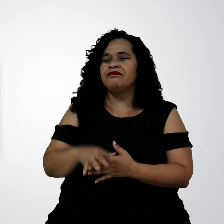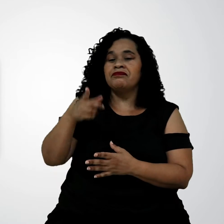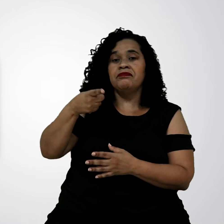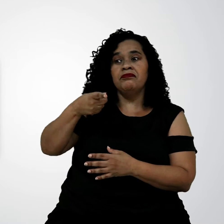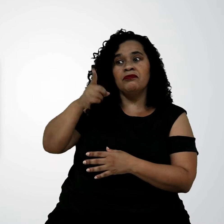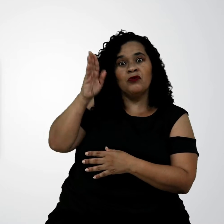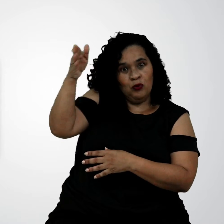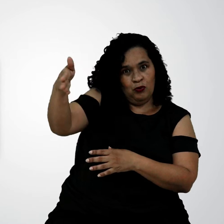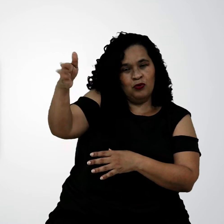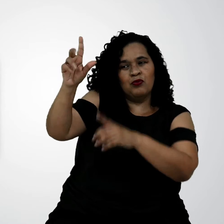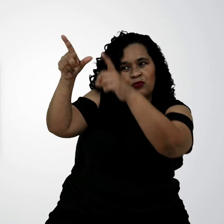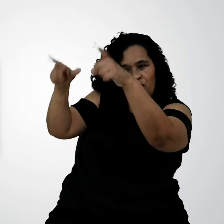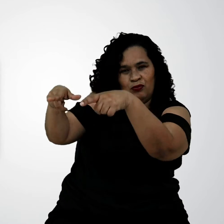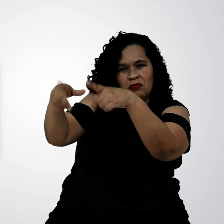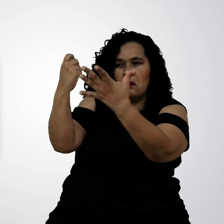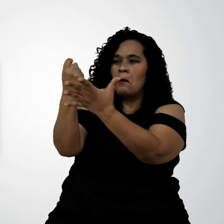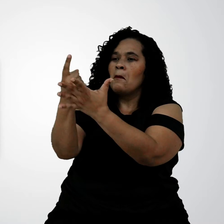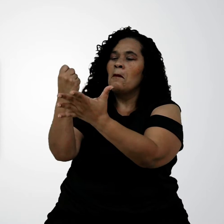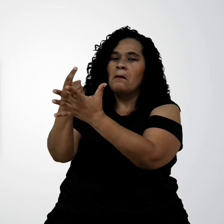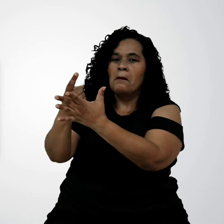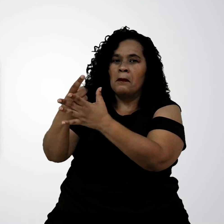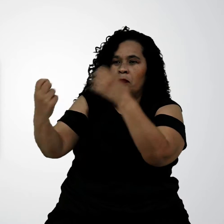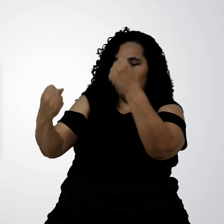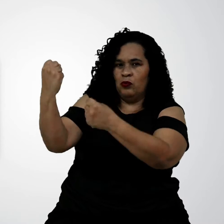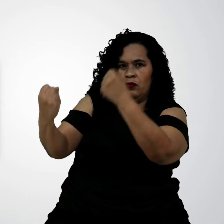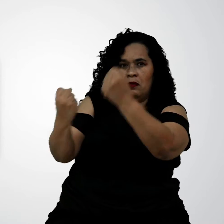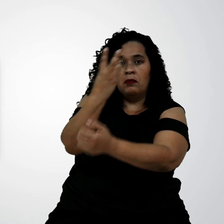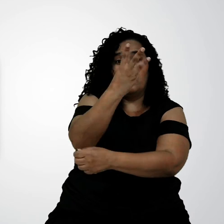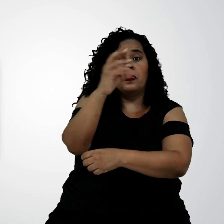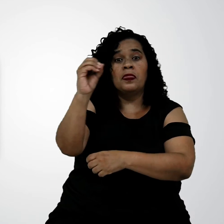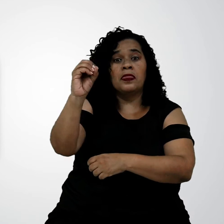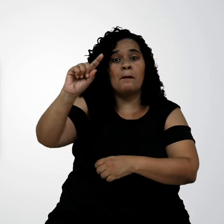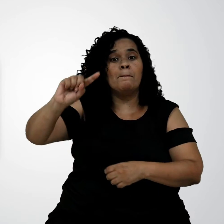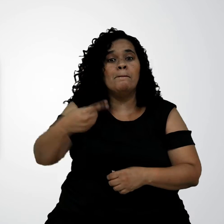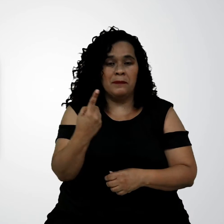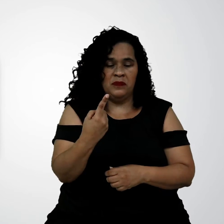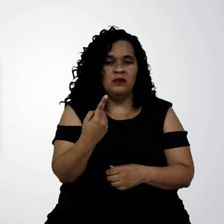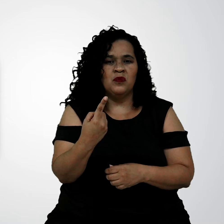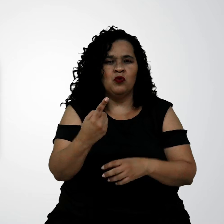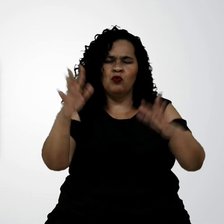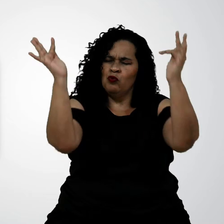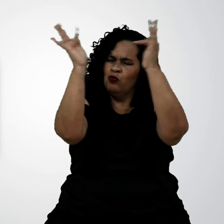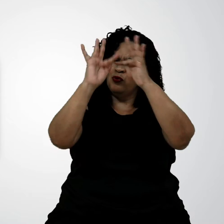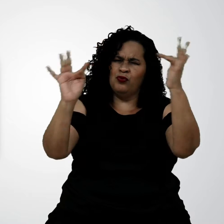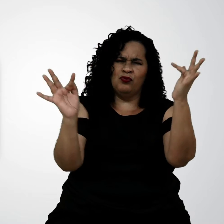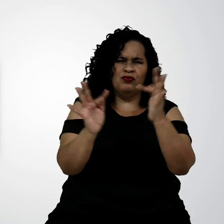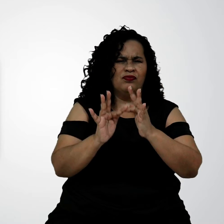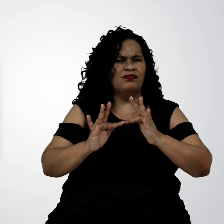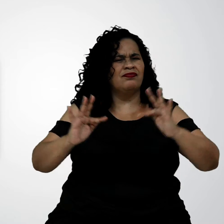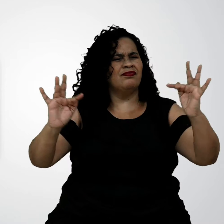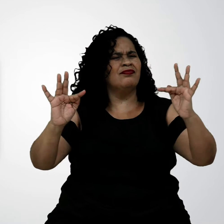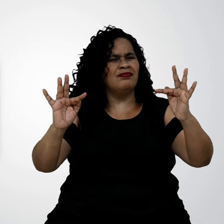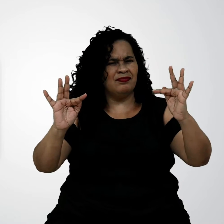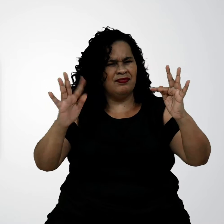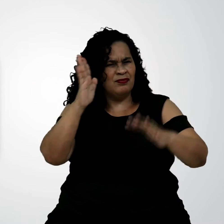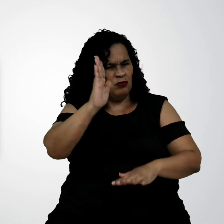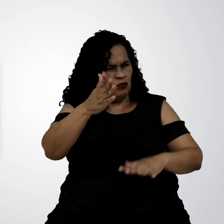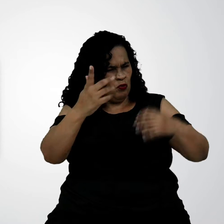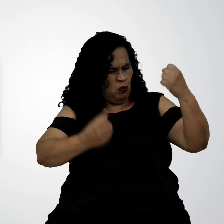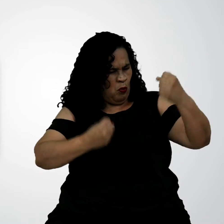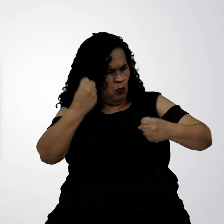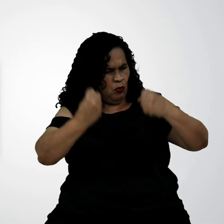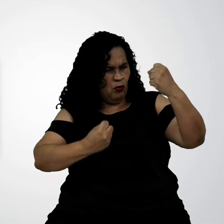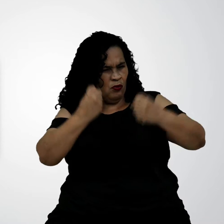carrinho legal. E aí saíram felizes da vida lá da concessionária com seu carro e